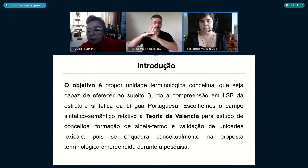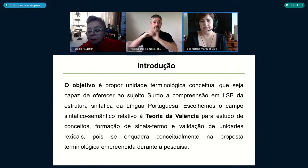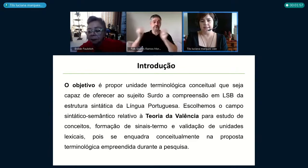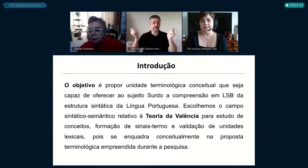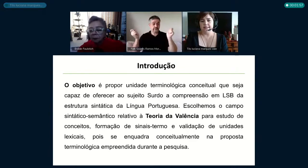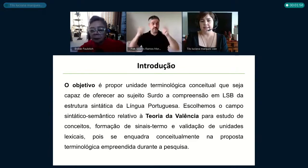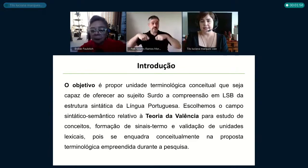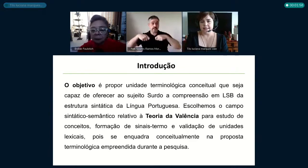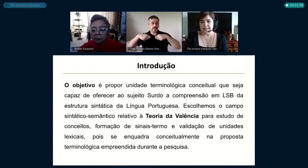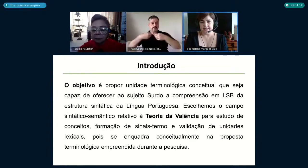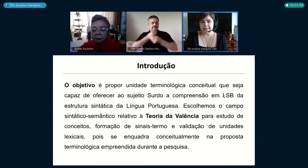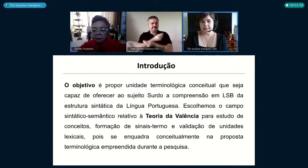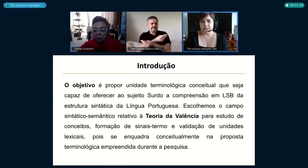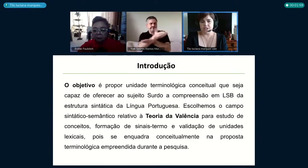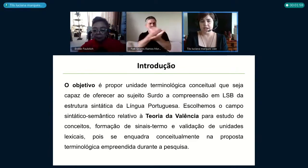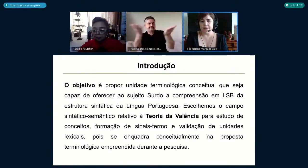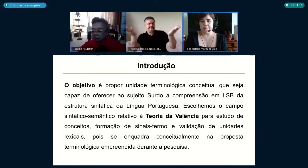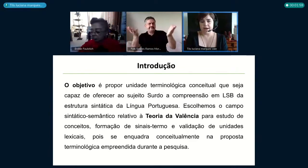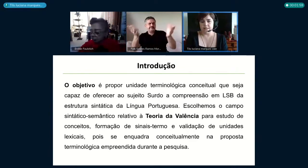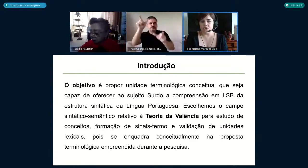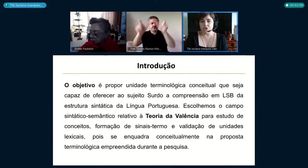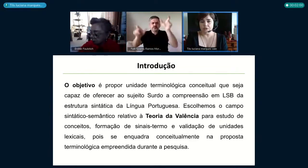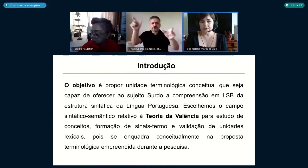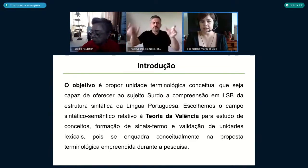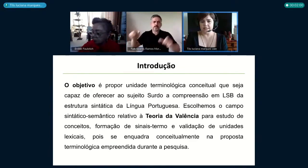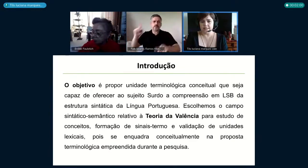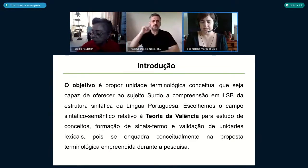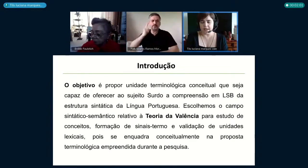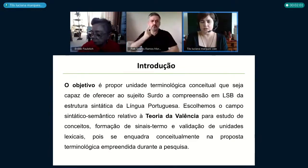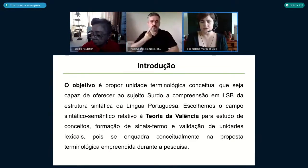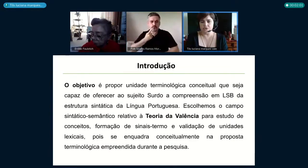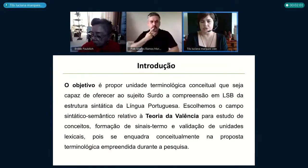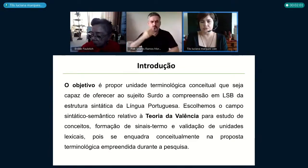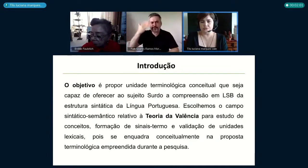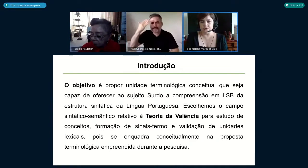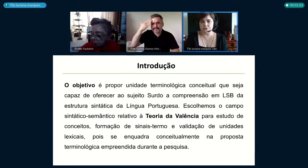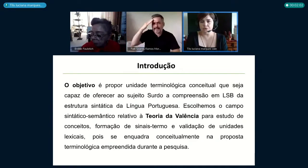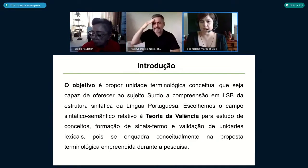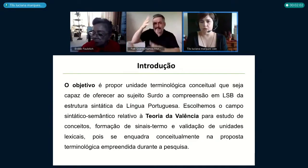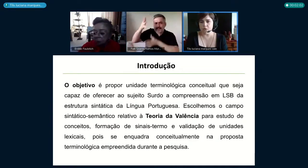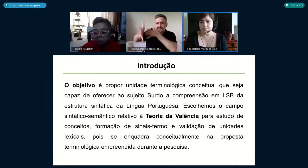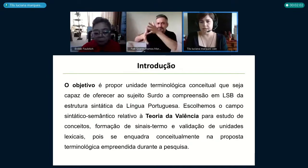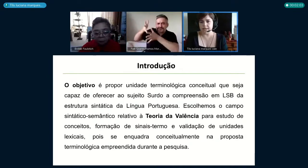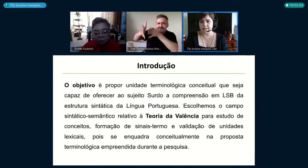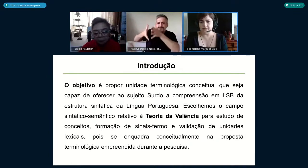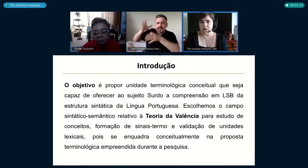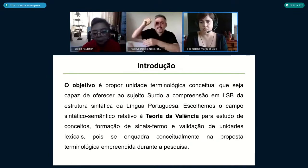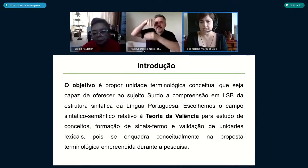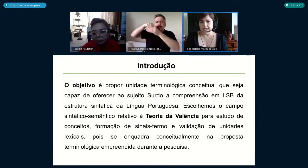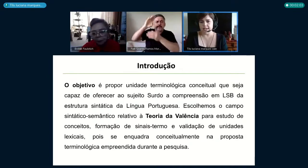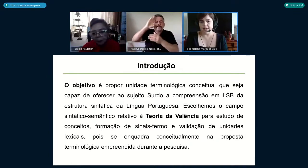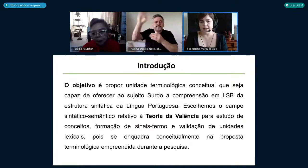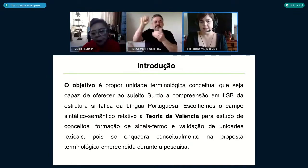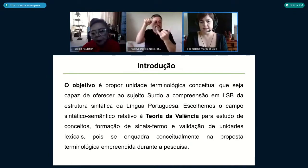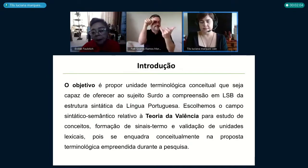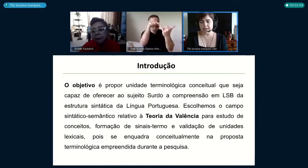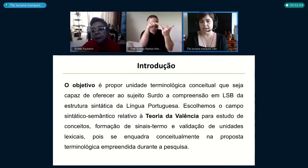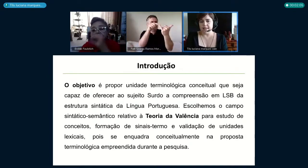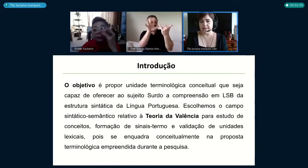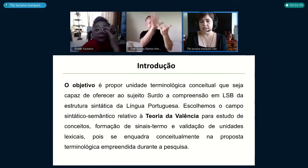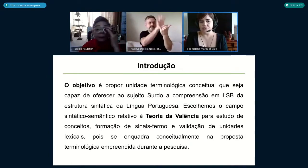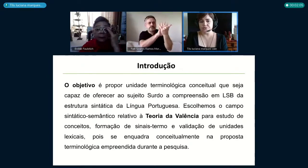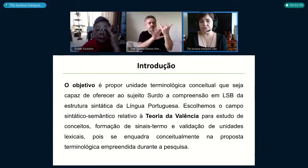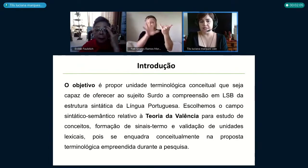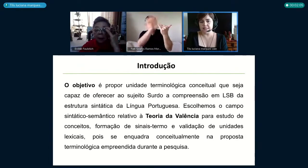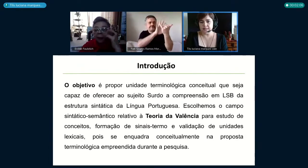conceitual que seja capaz de oferecer ao sujeito surdo a compreensão em